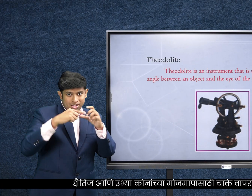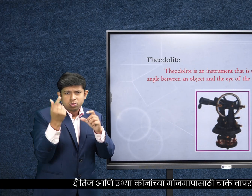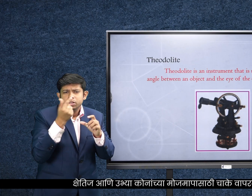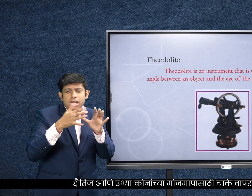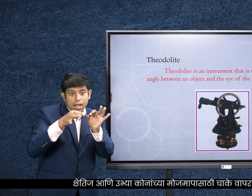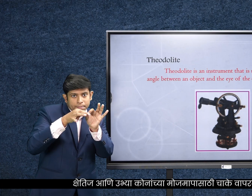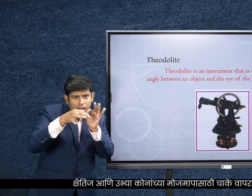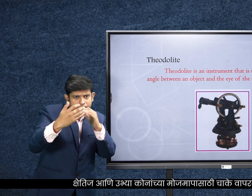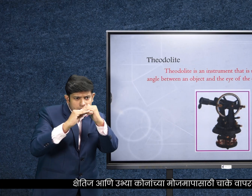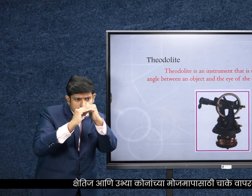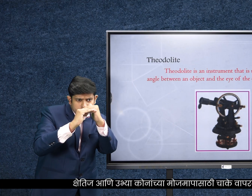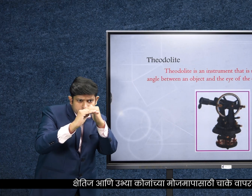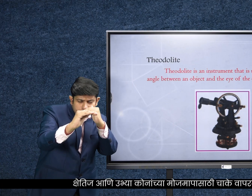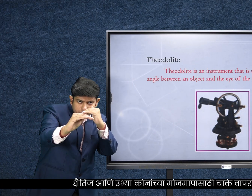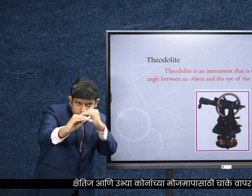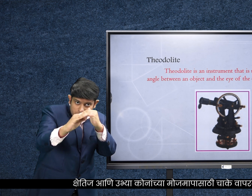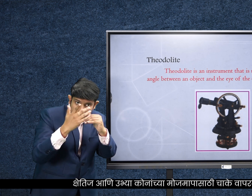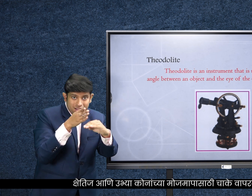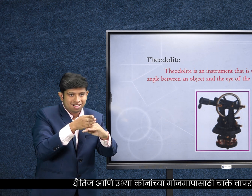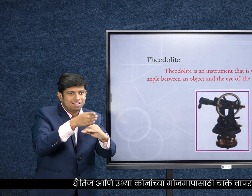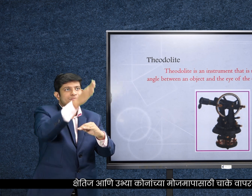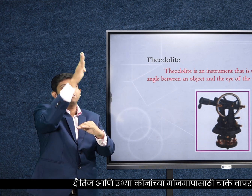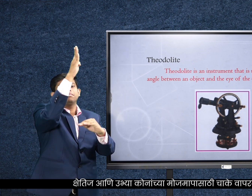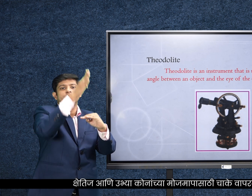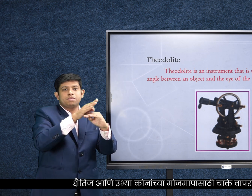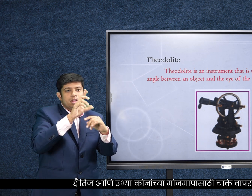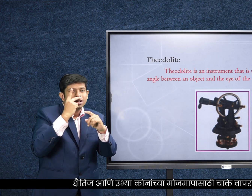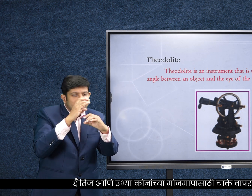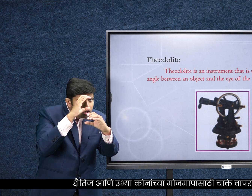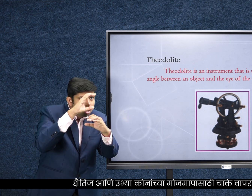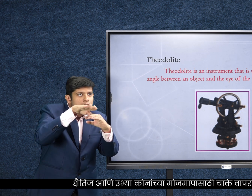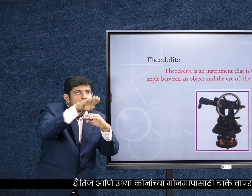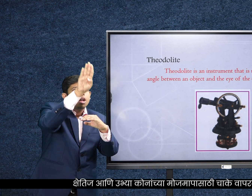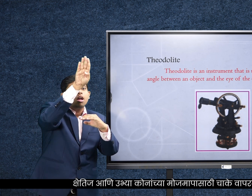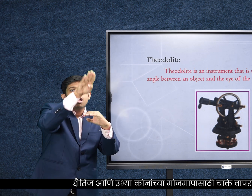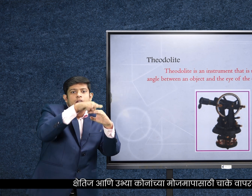क्षैतिज आणि उभ्या कोनांच्या मोजमापासाठी चाके वापरली जातात.